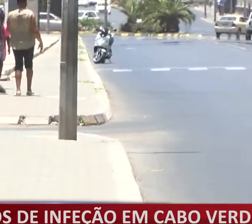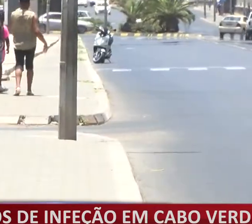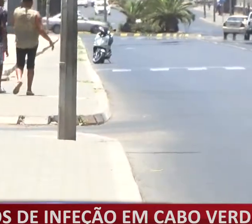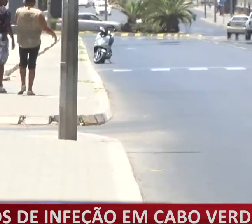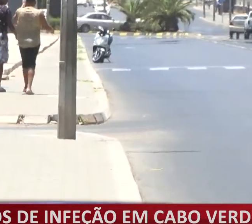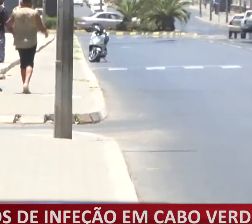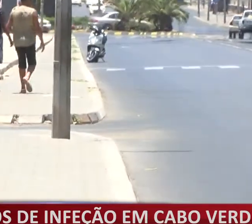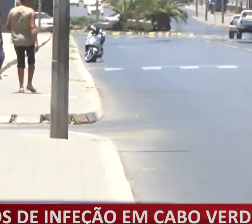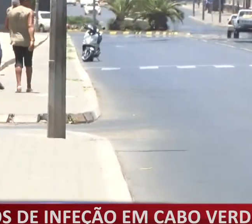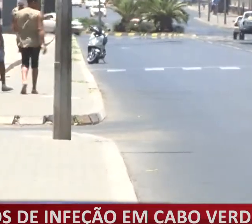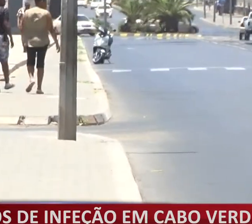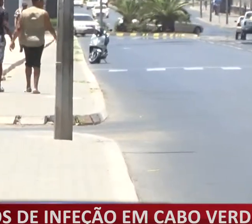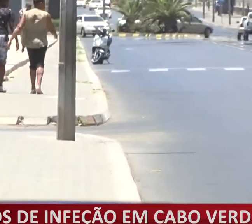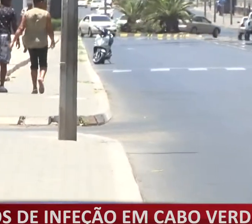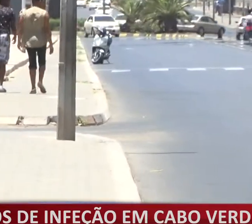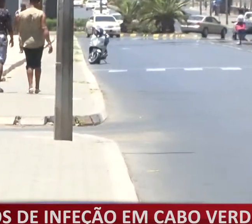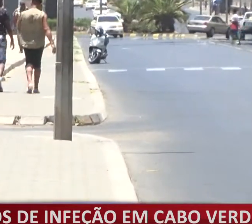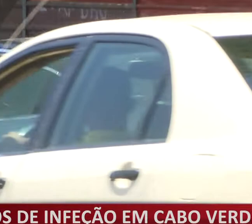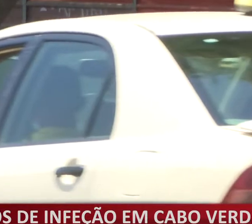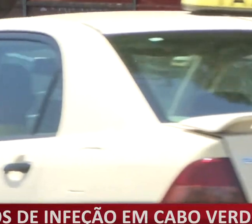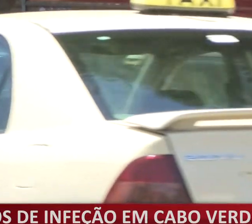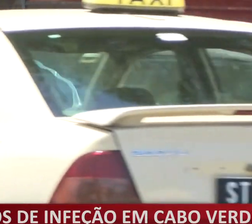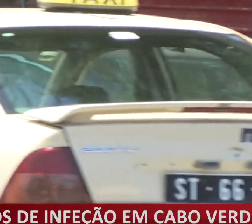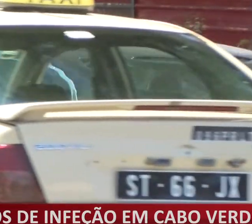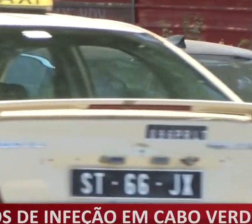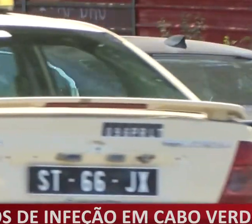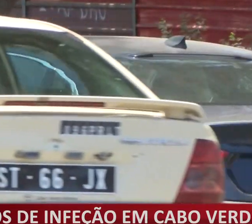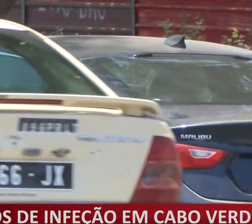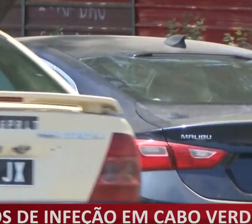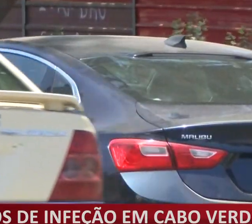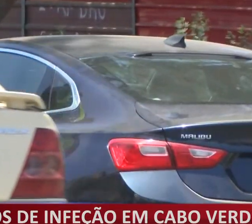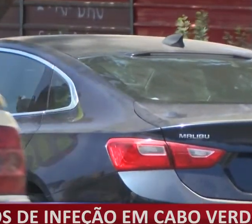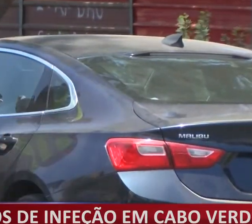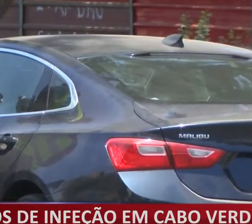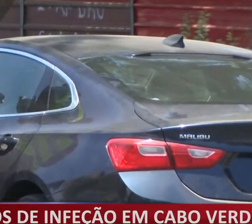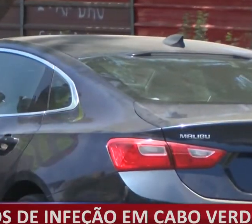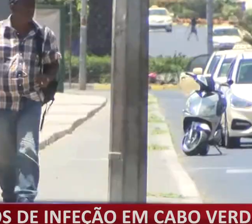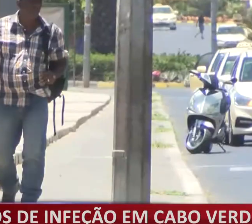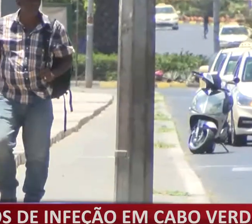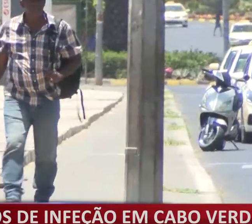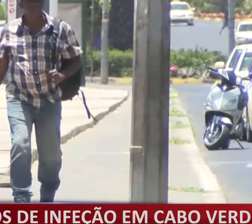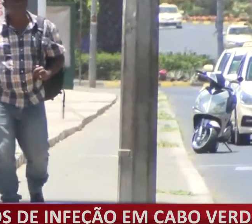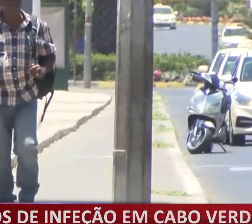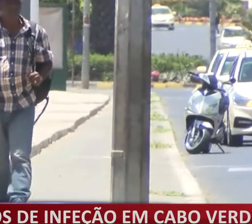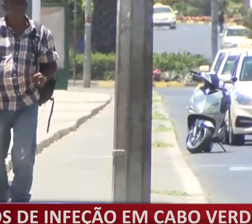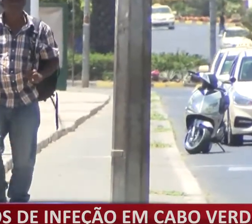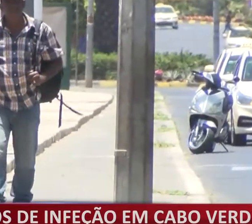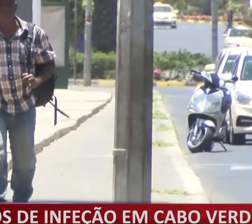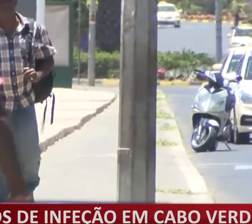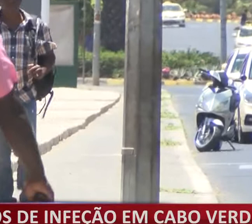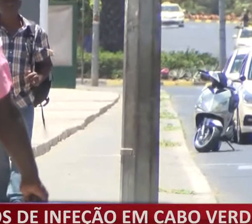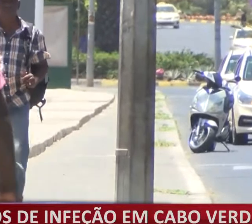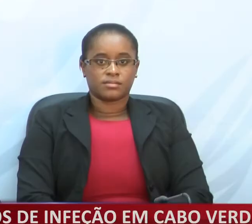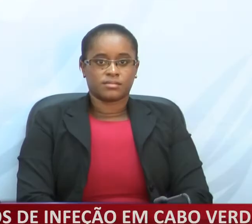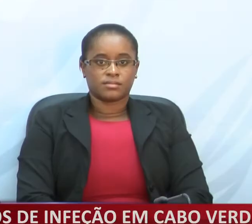Praia já são 32 pessoas infectadas com Covid-19. Outras 58 amostras analisadas nas últimas